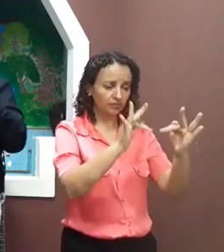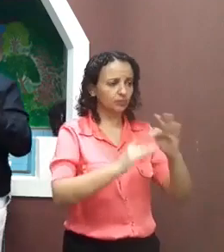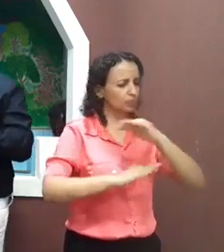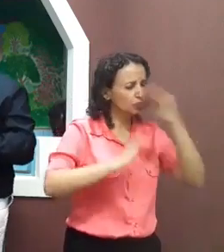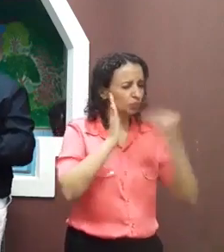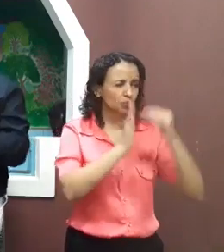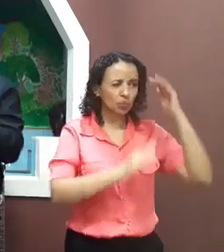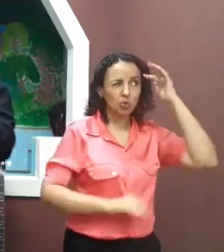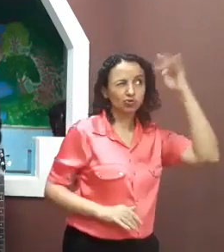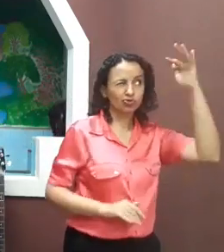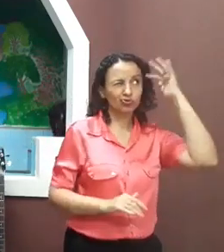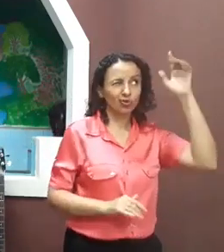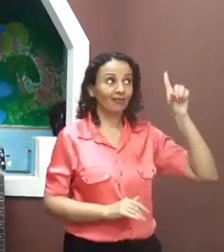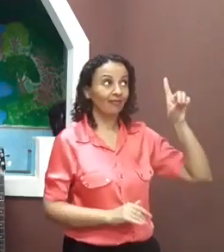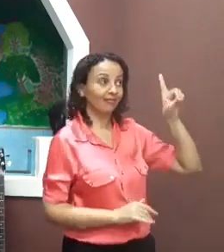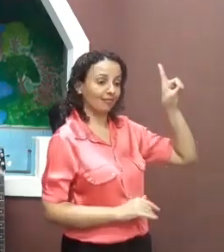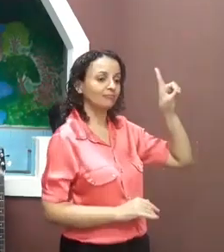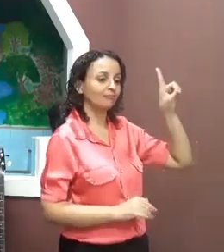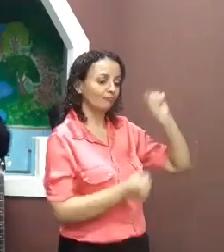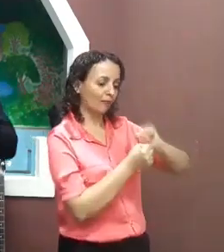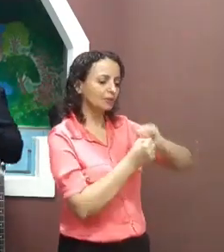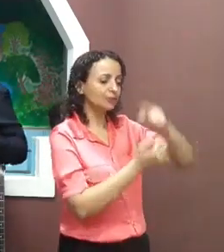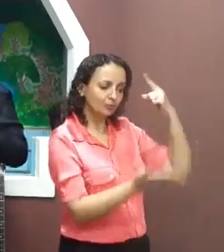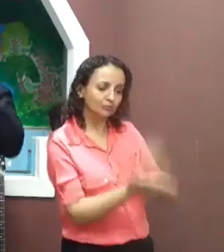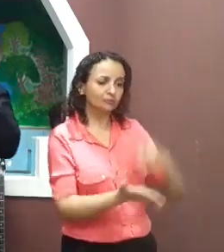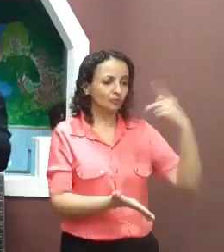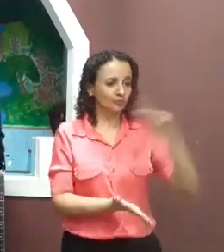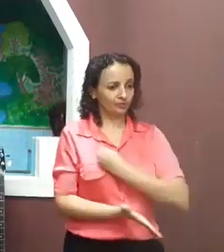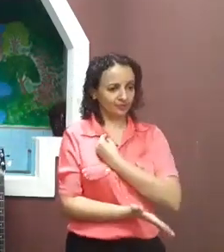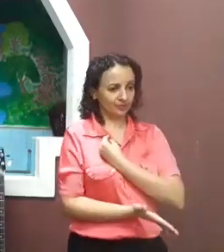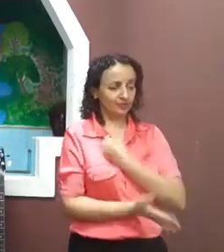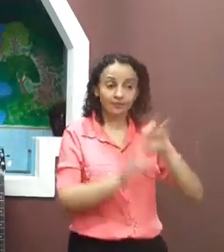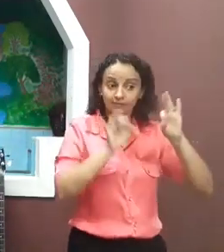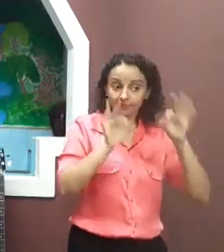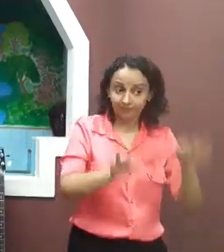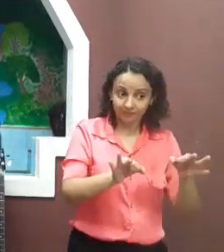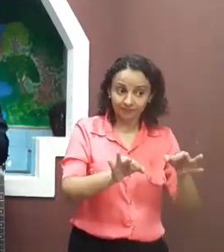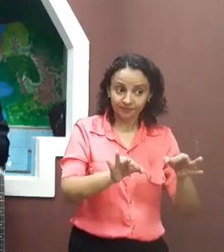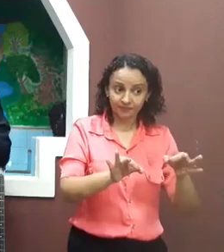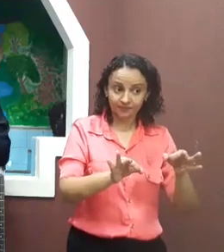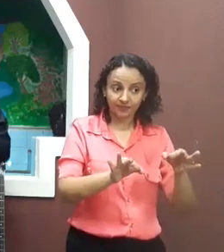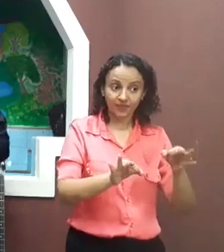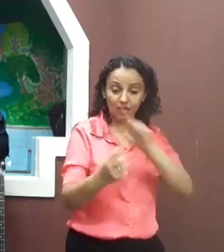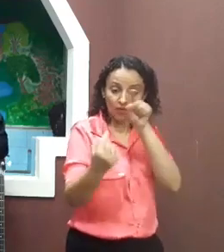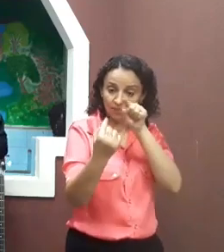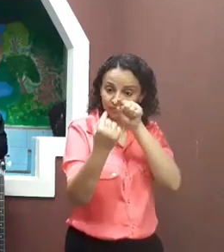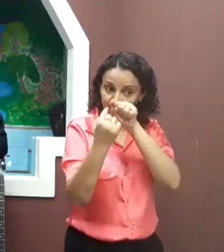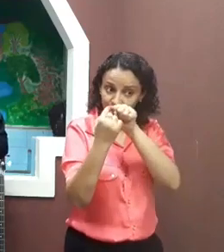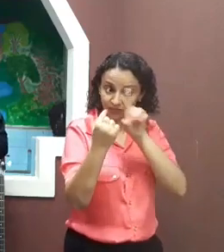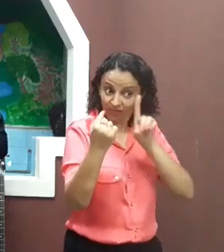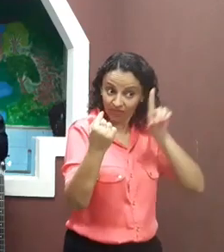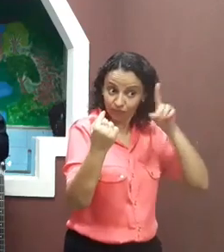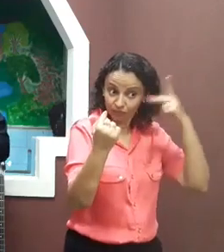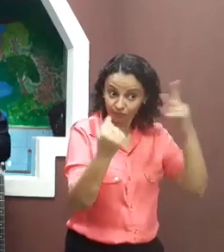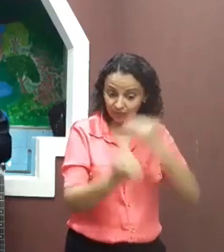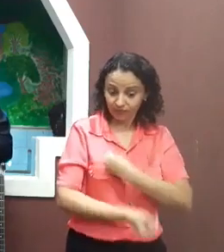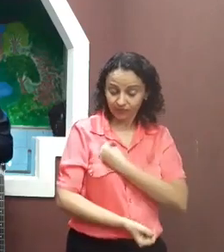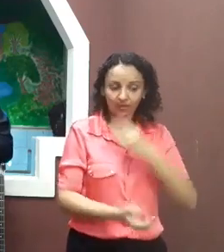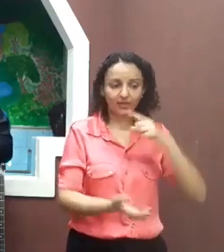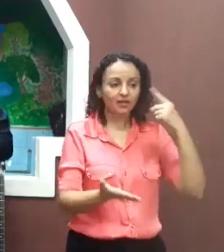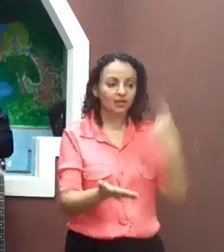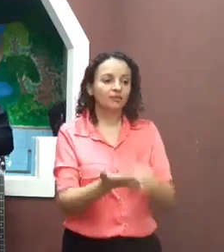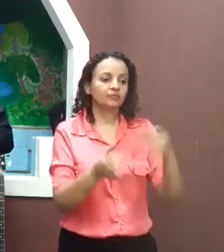que preparou para você irá se cumprir. Não é o seu sonho não, o sonho que Deus tem para você, os propósitos de Deus na sua vida. Agora eu vou dizer uma coisa